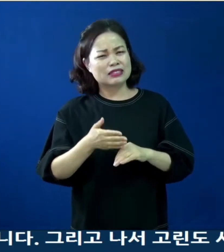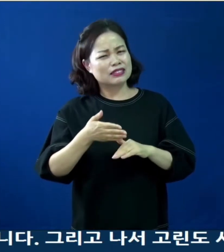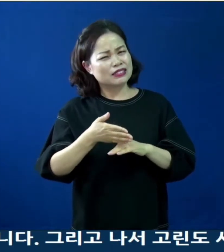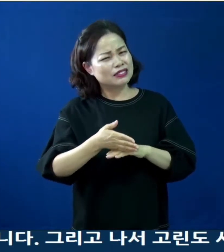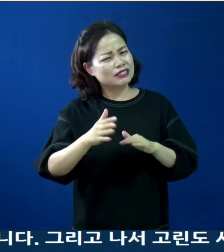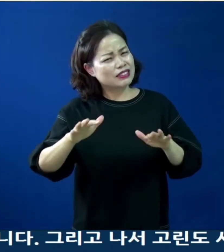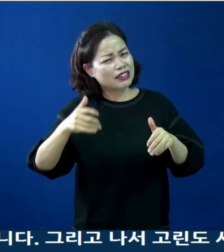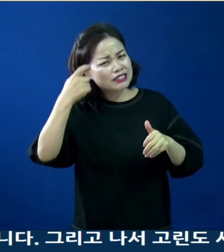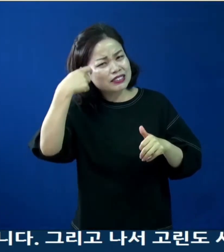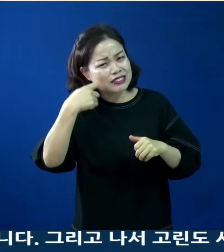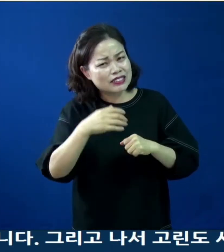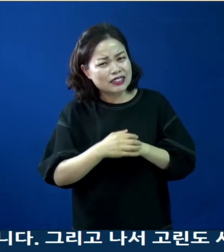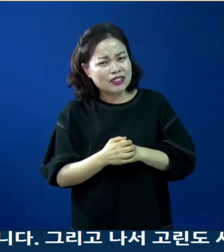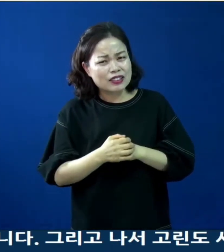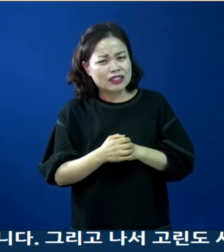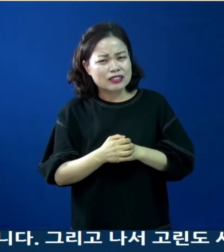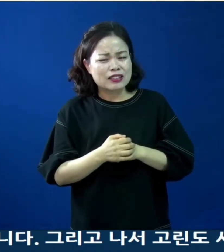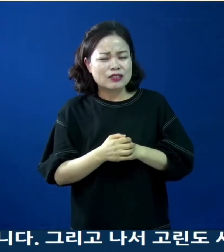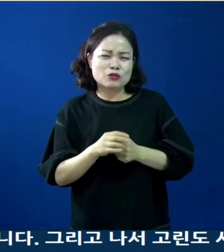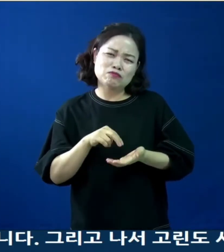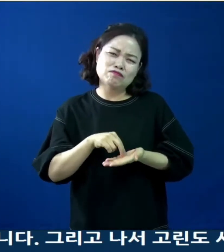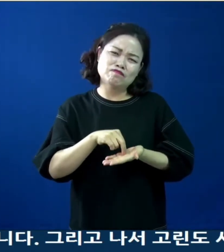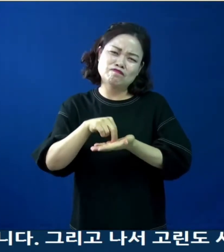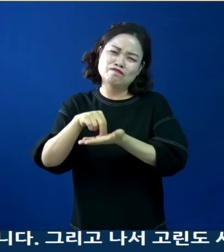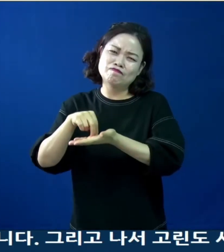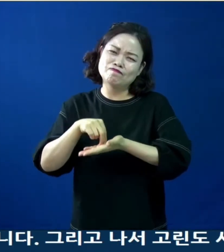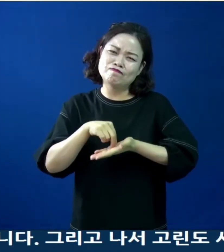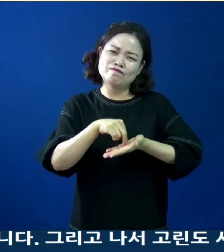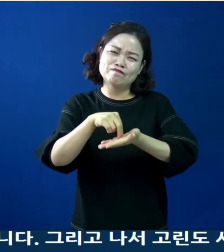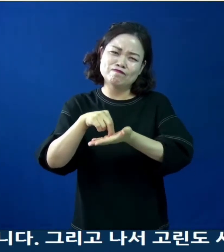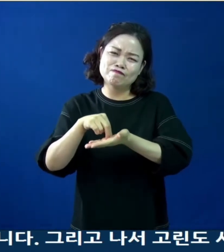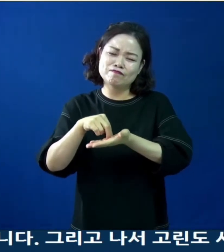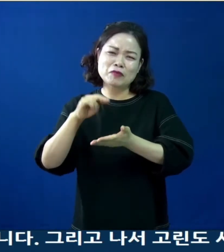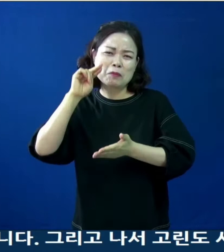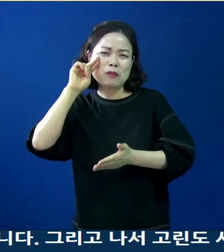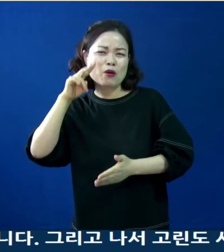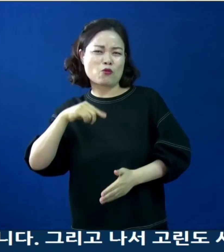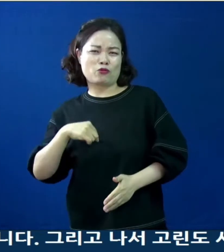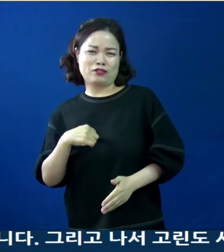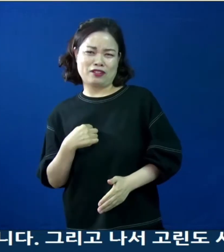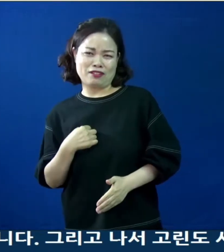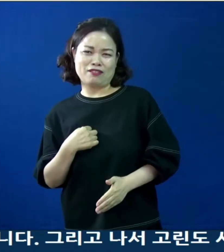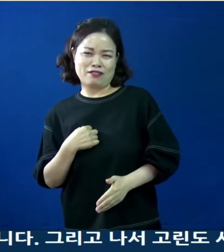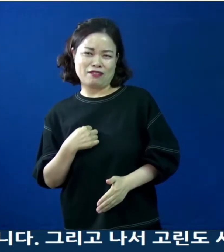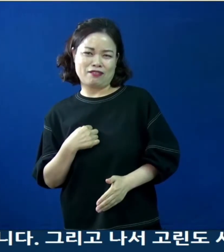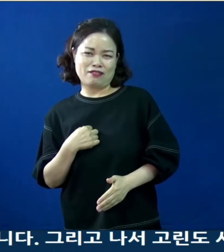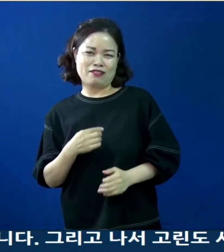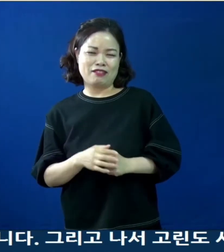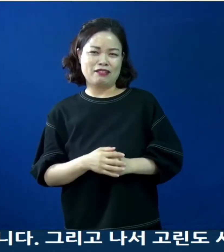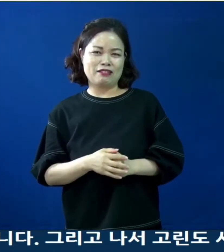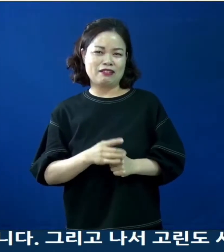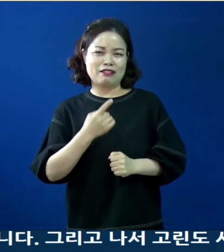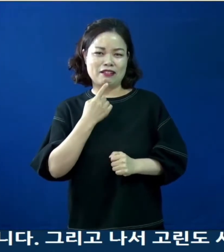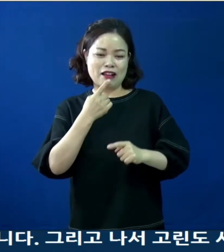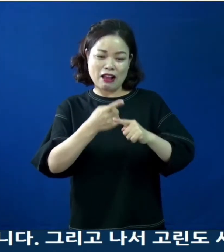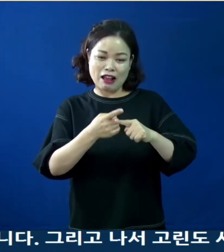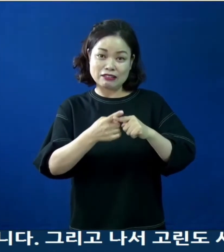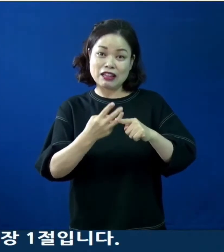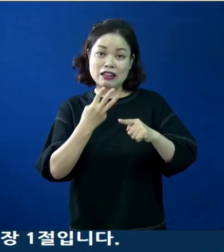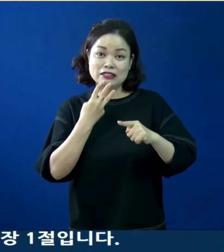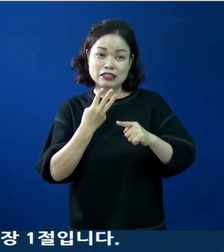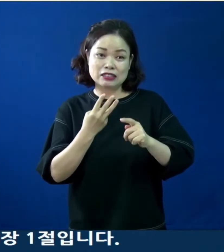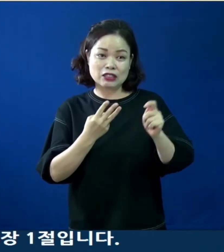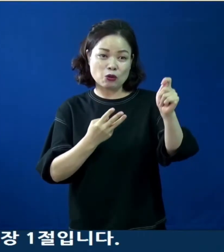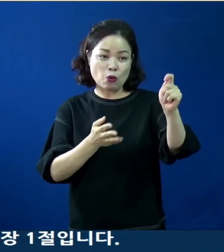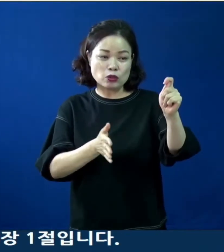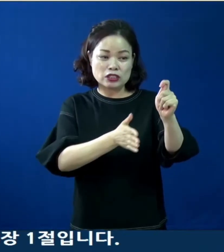안 드세요? 좀 쓸쓸하고 외롭게 바울 혼자서 그 아테네에서 고린도로